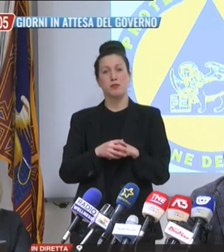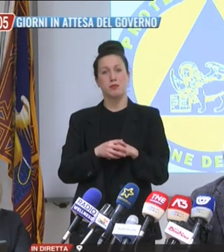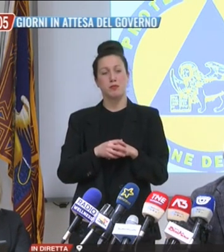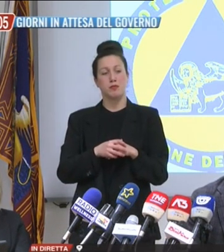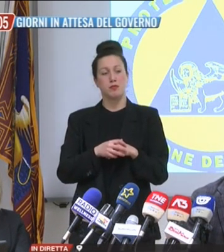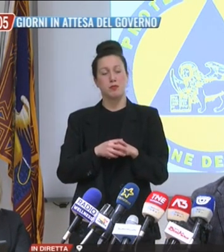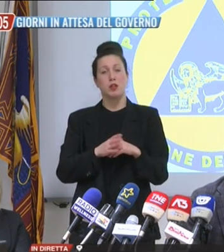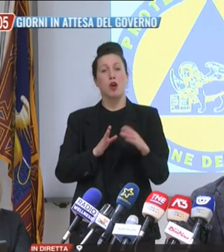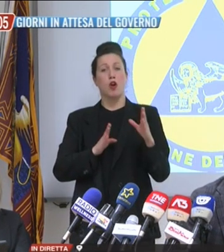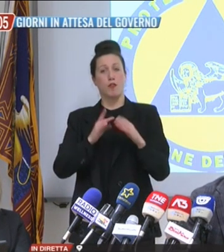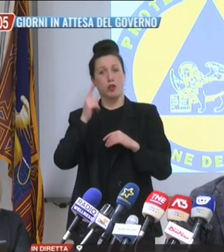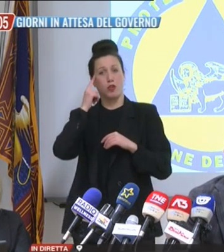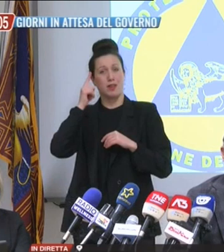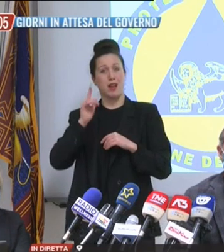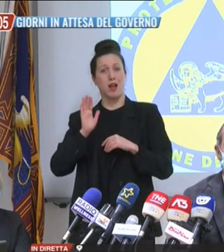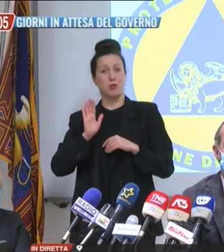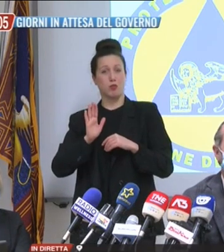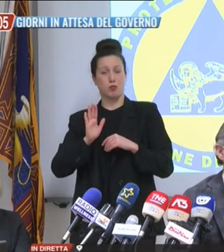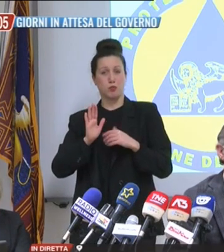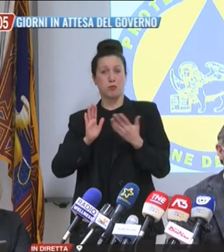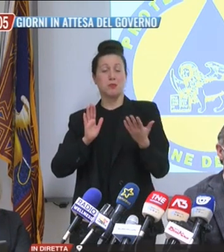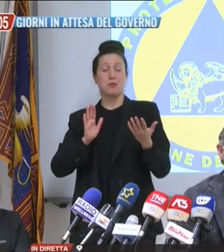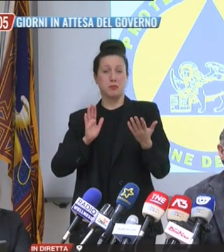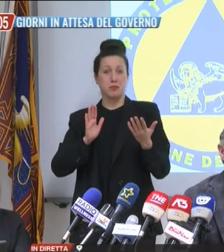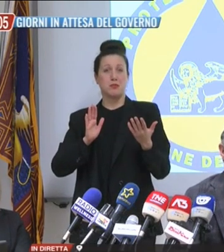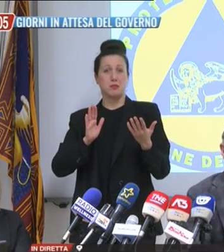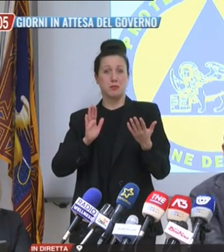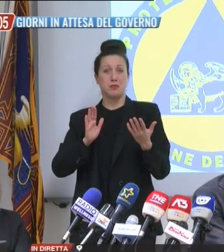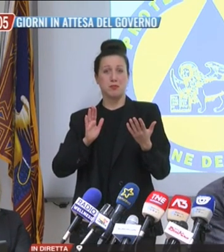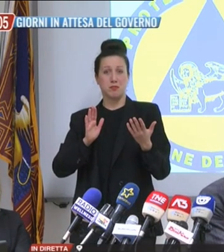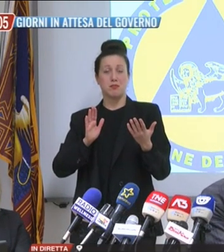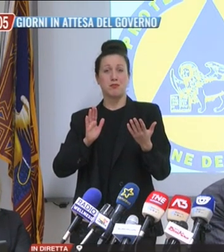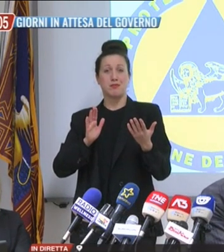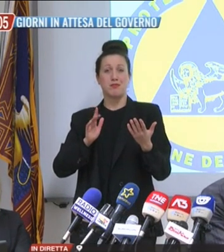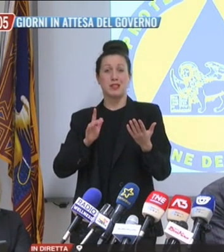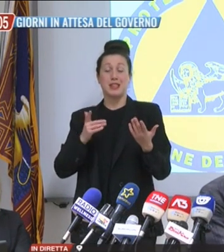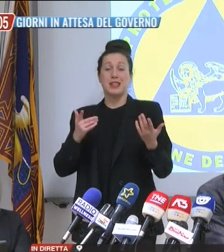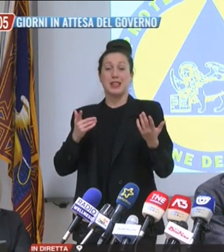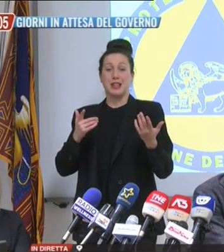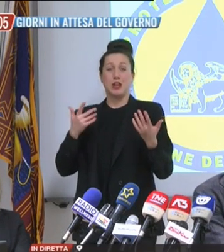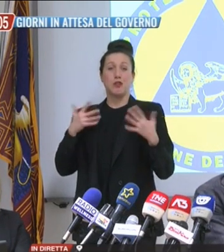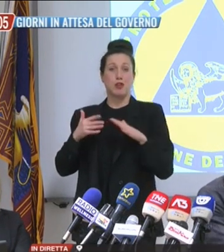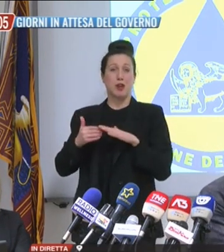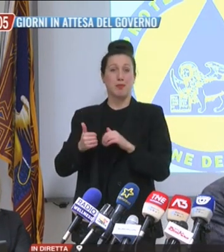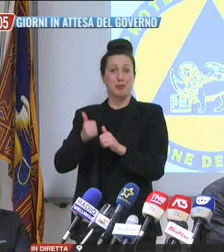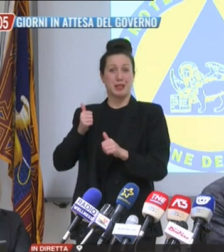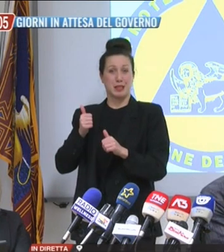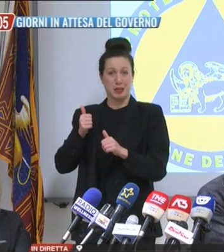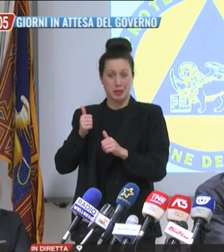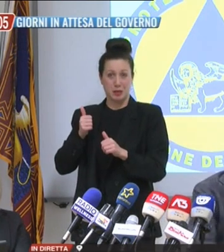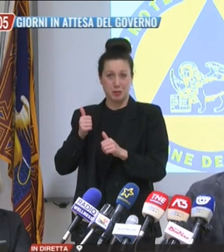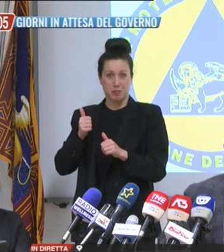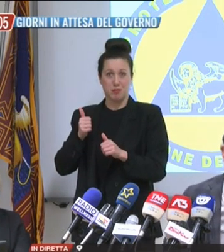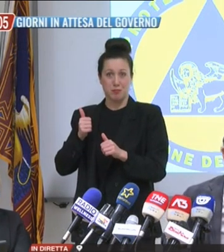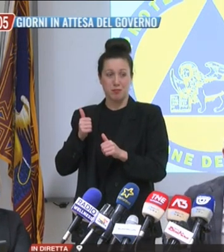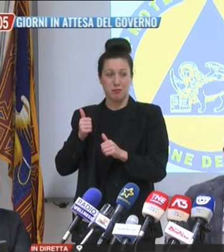alla sua idea. È partita in tempi non sospetti, per cui eredita fra l'altro un dossier che non lo vede in contrapposizione, e